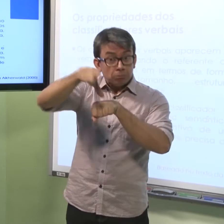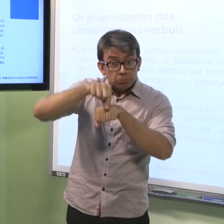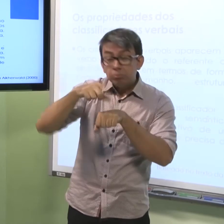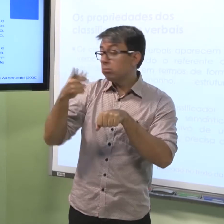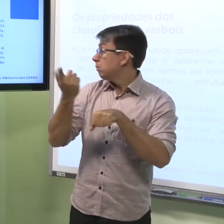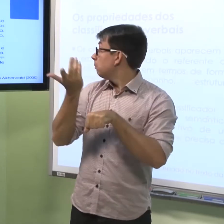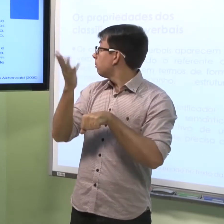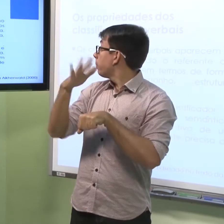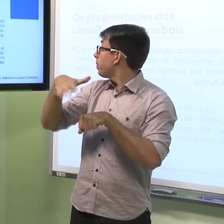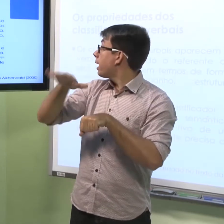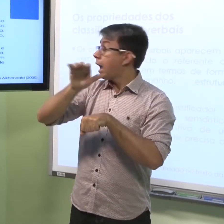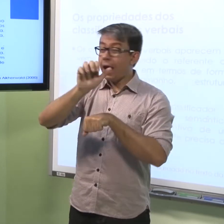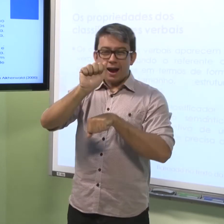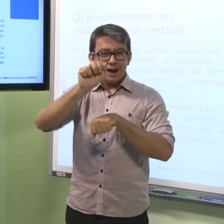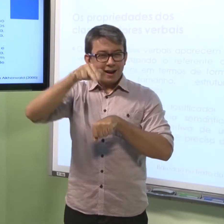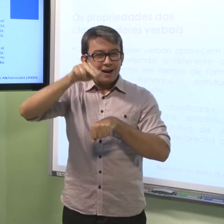à posição,